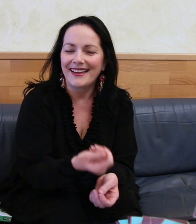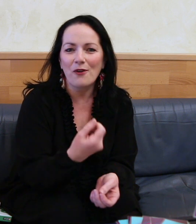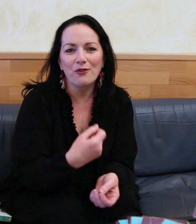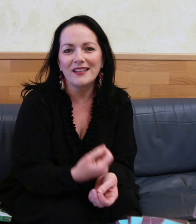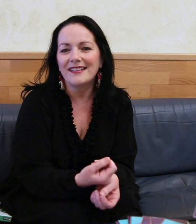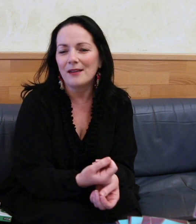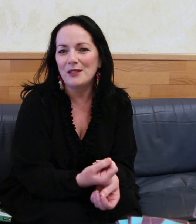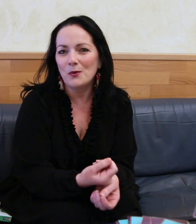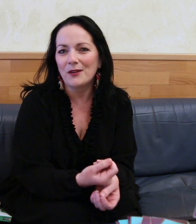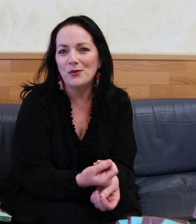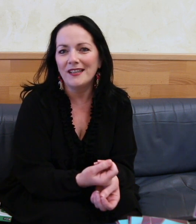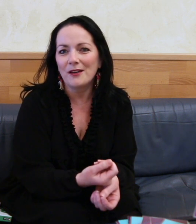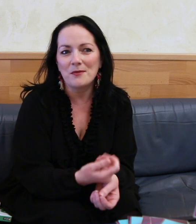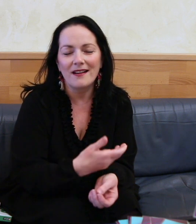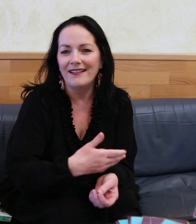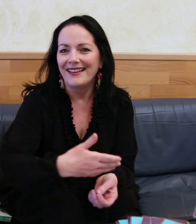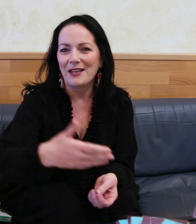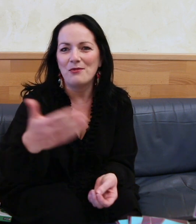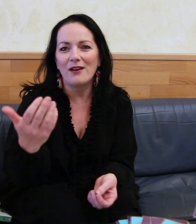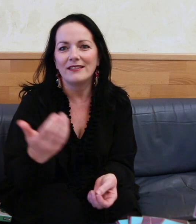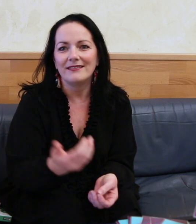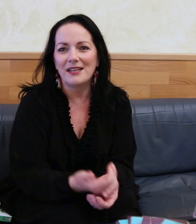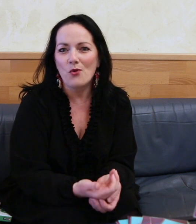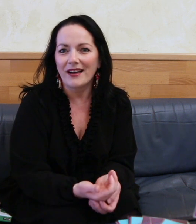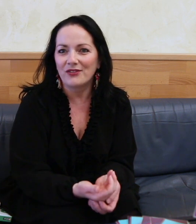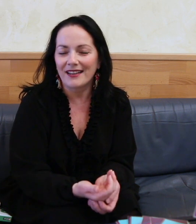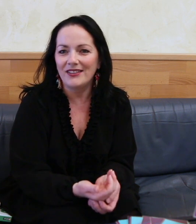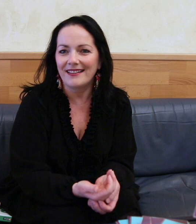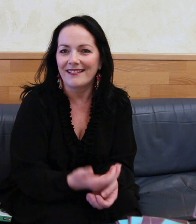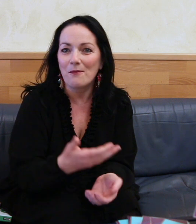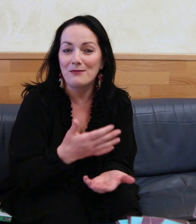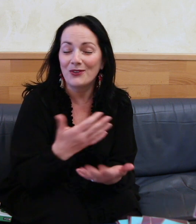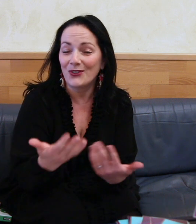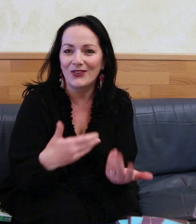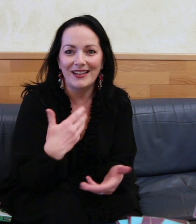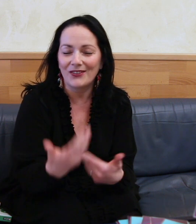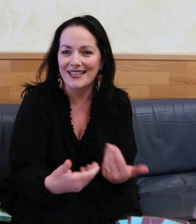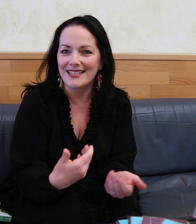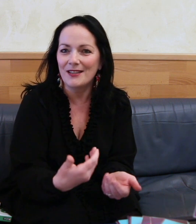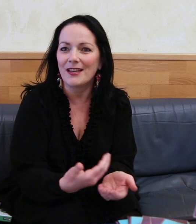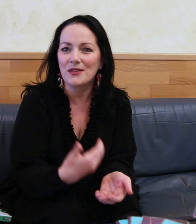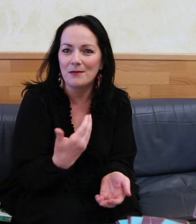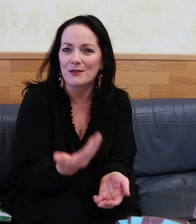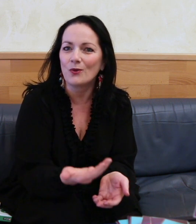Et l'enfant qui a été habitué à communiquer comme ça, eh bien, les mots arrivent très vite, hein. En même temps que la langue des signes, il y a aussi bien sûr